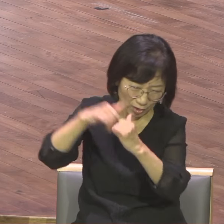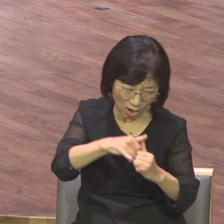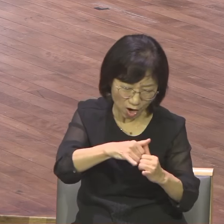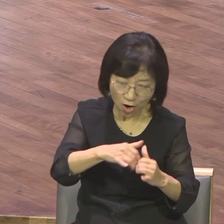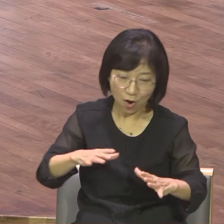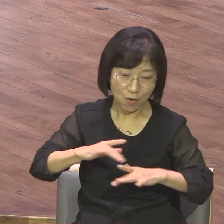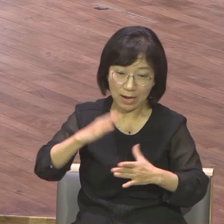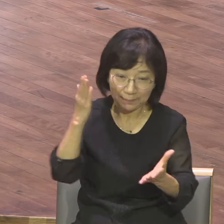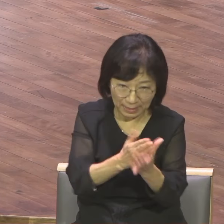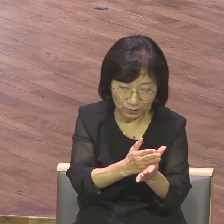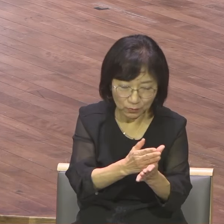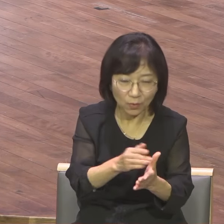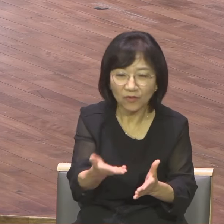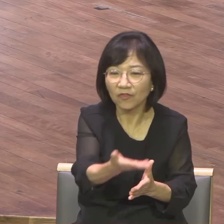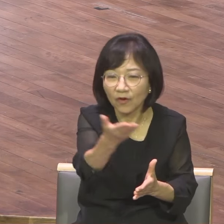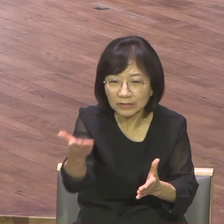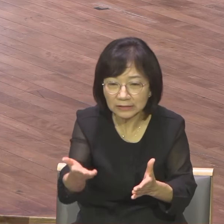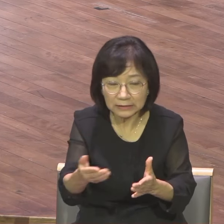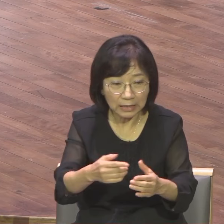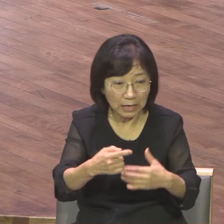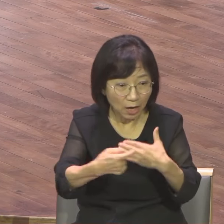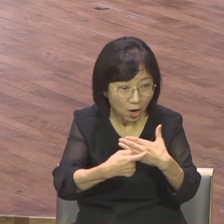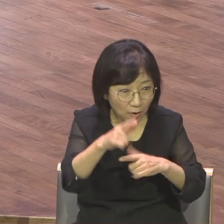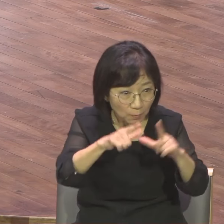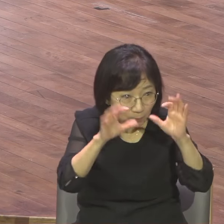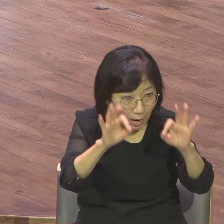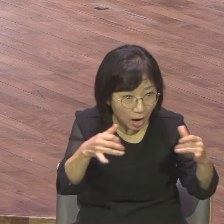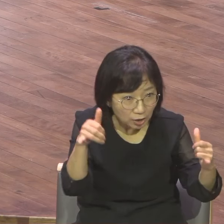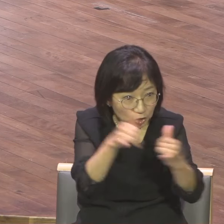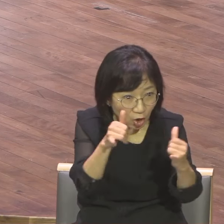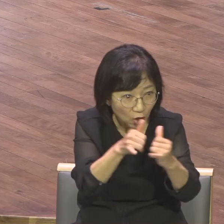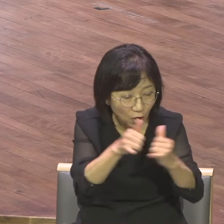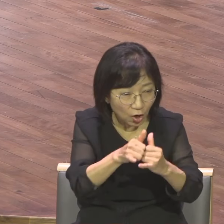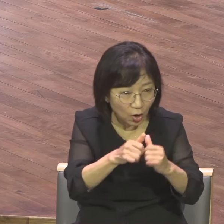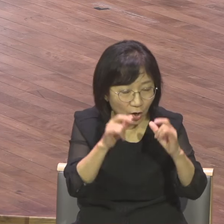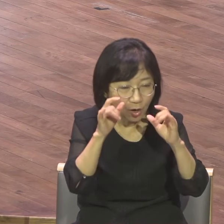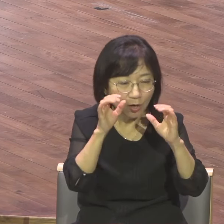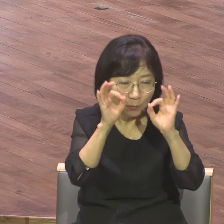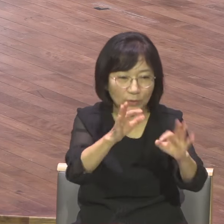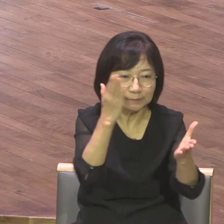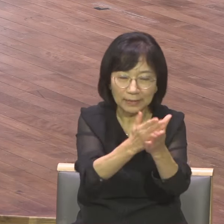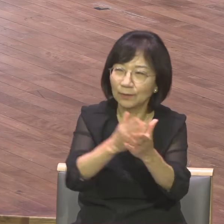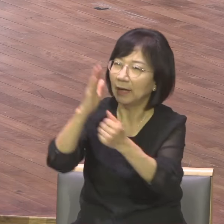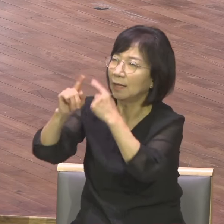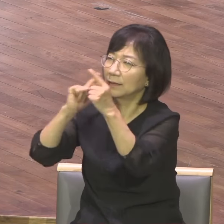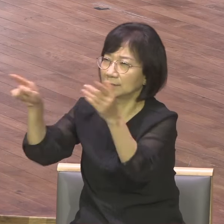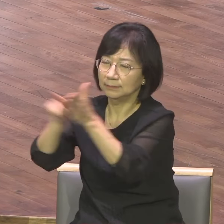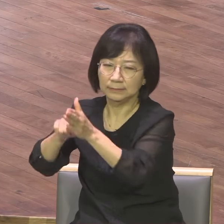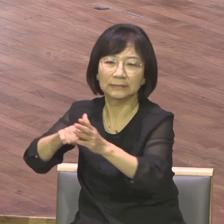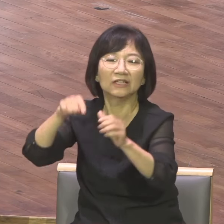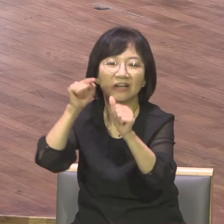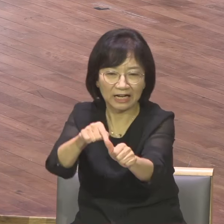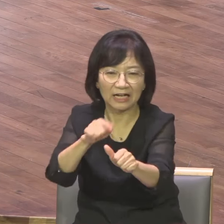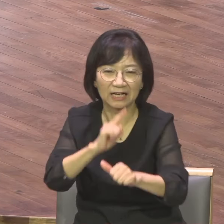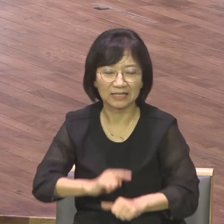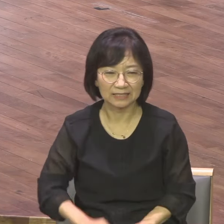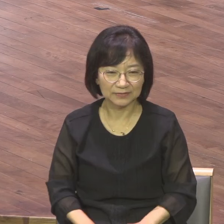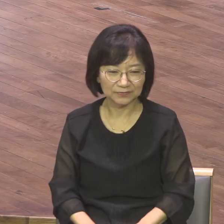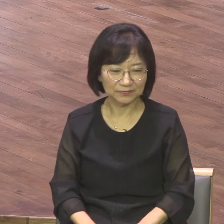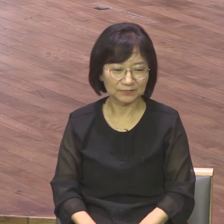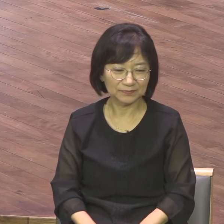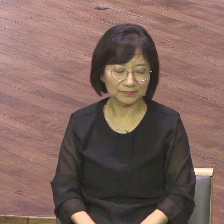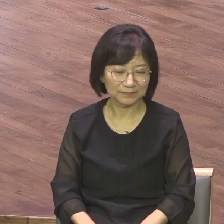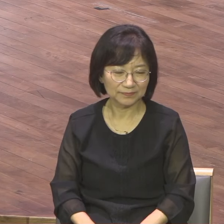하나님의 약속을 굳게 믿어라 이 말이에요. 참 무섭죠. 쉬운 이야기가 아닙니다. 사실은